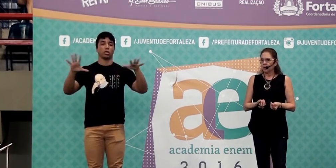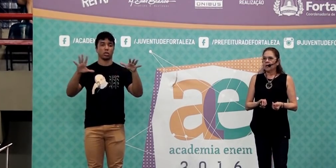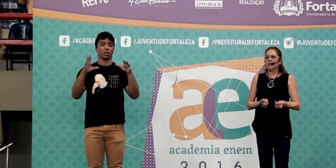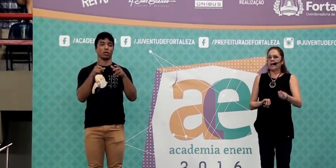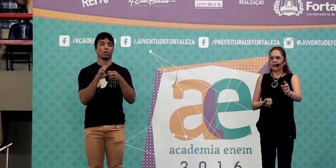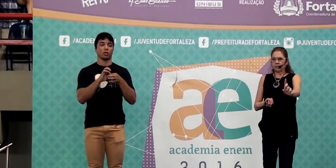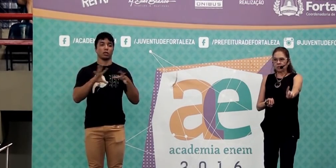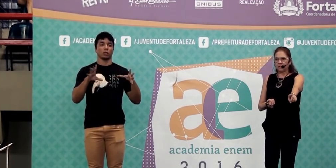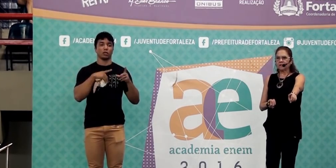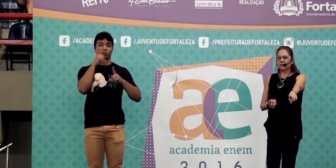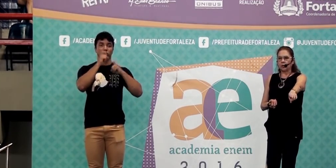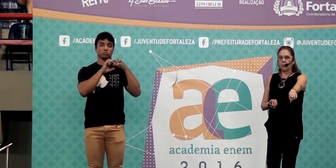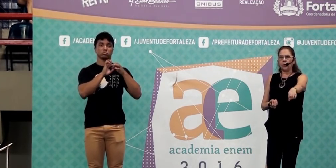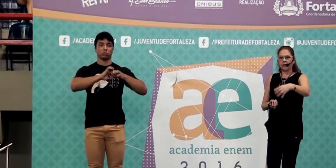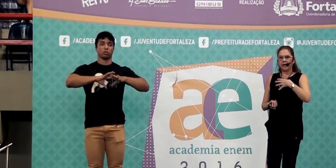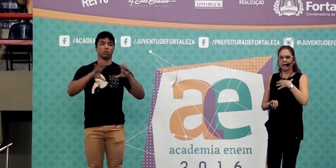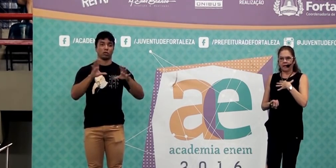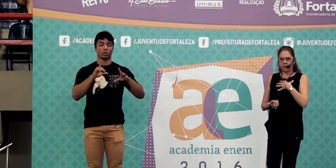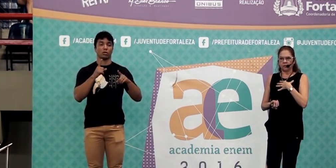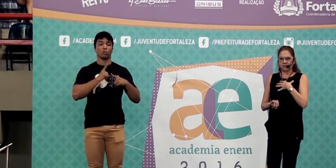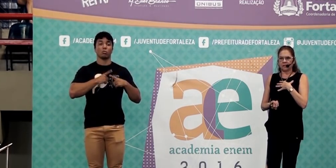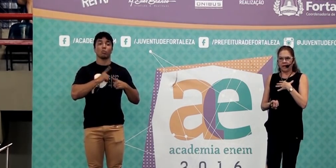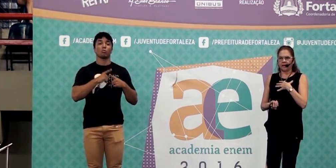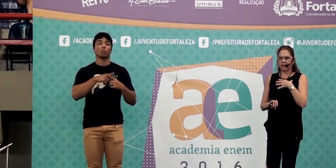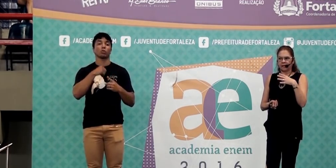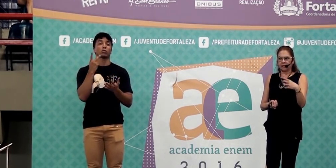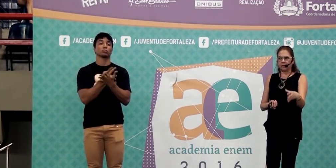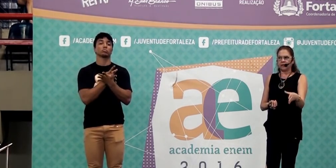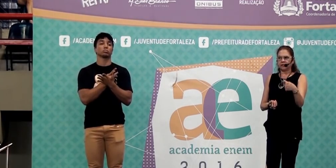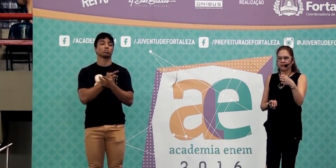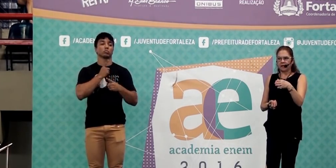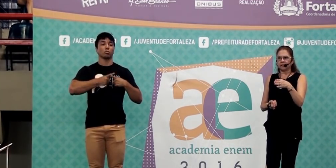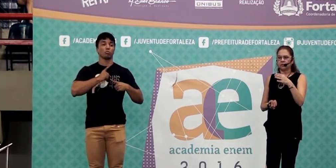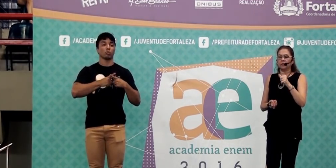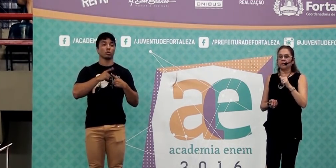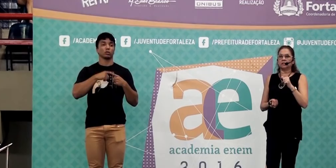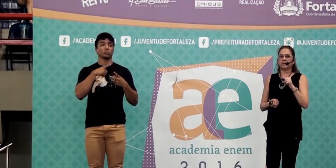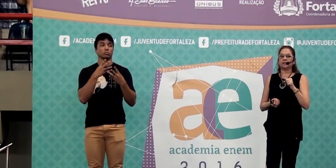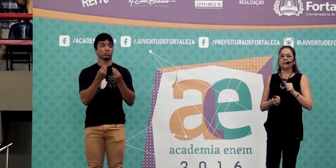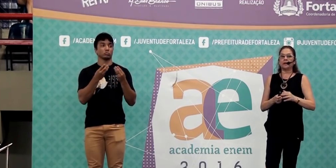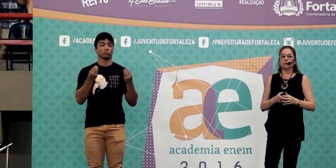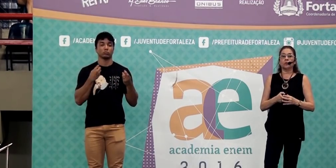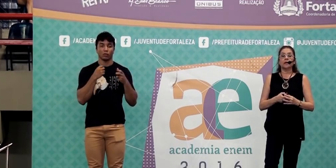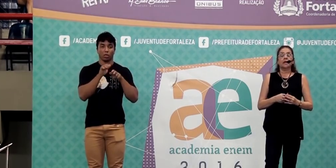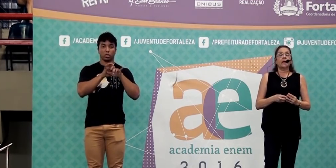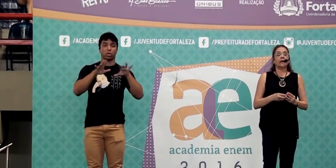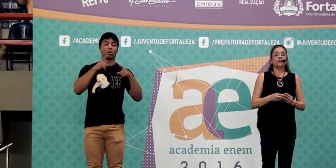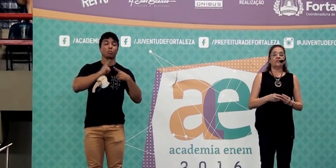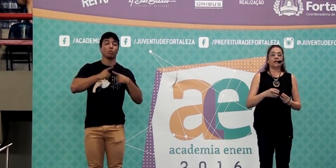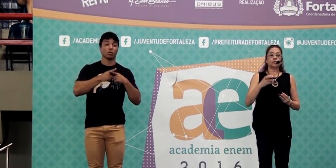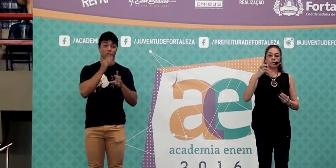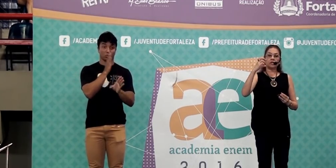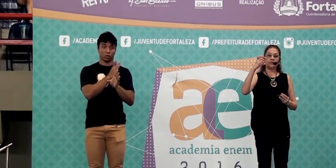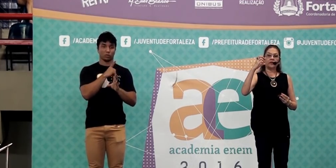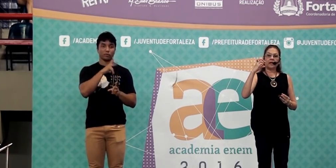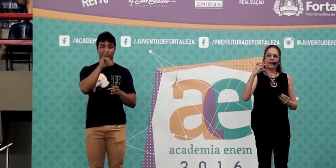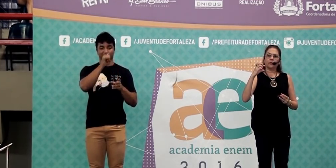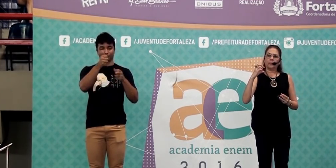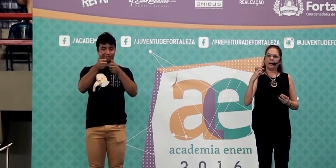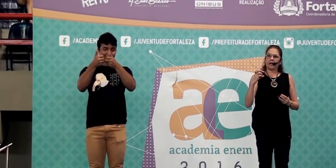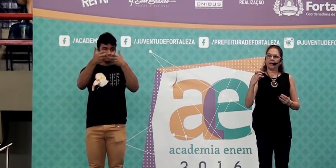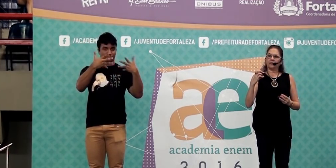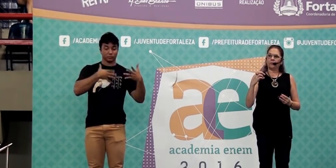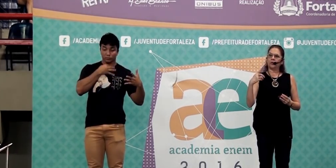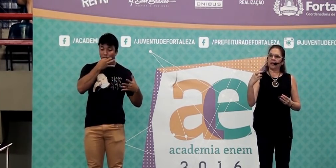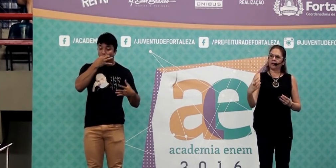expressão, e ele disse por que ele considera que está tendo excesso e desrespeito, ele vai justificar